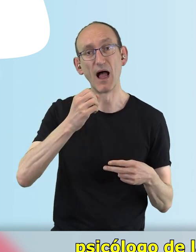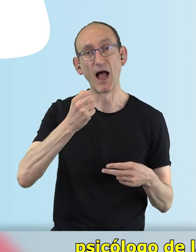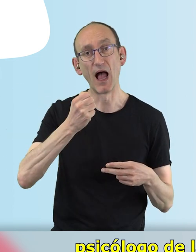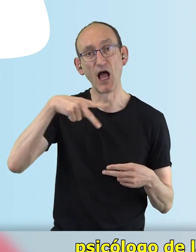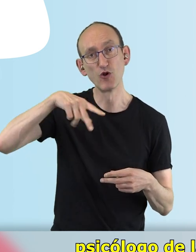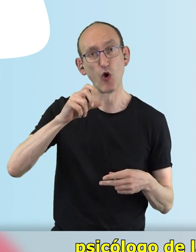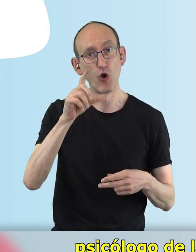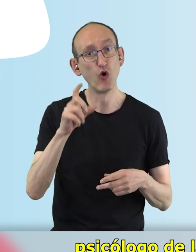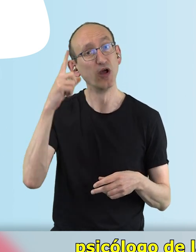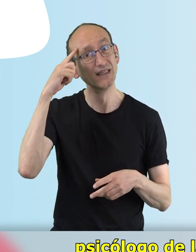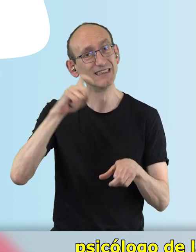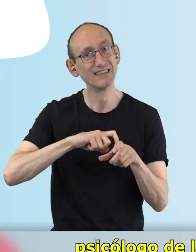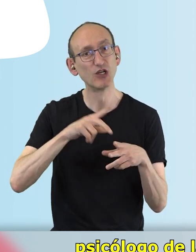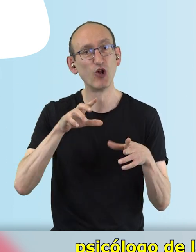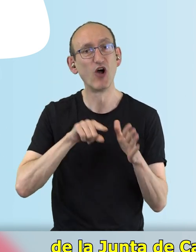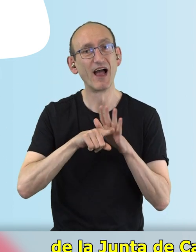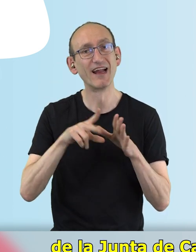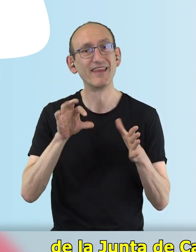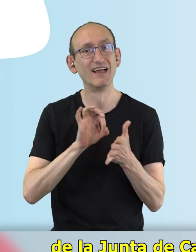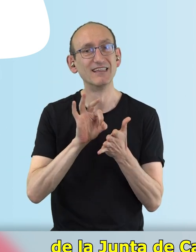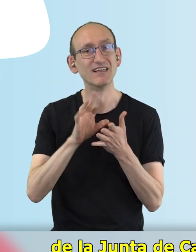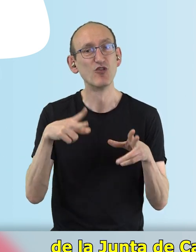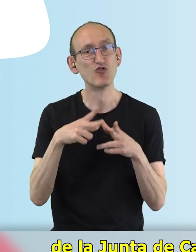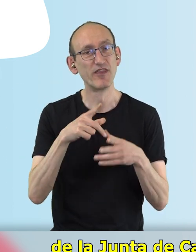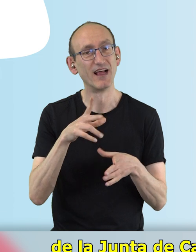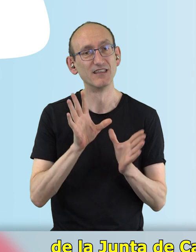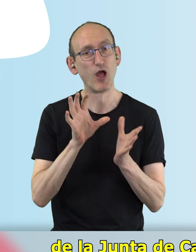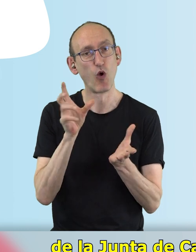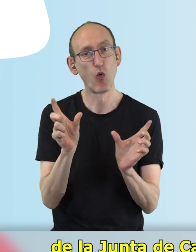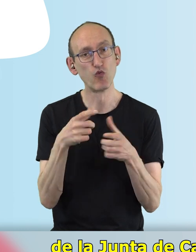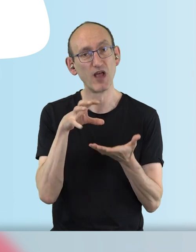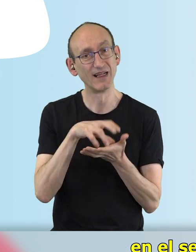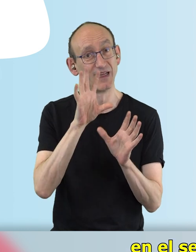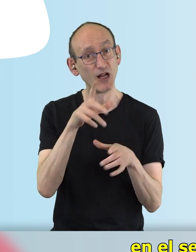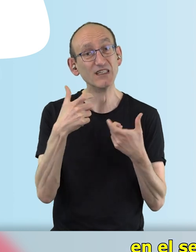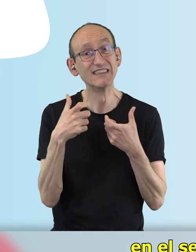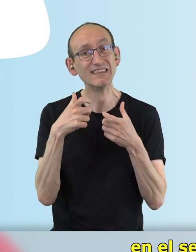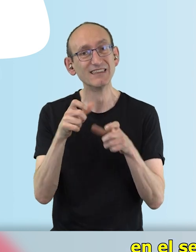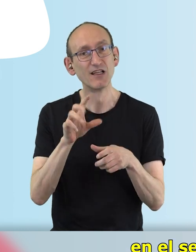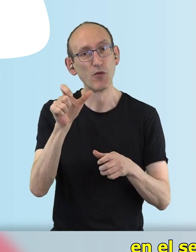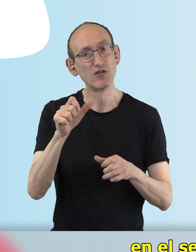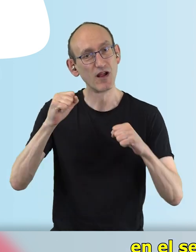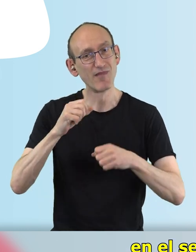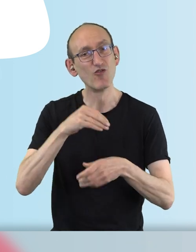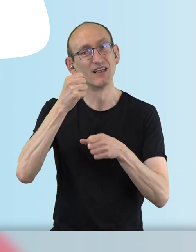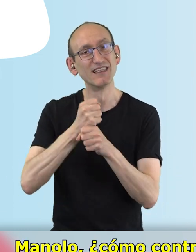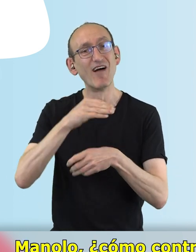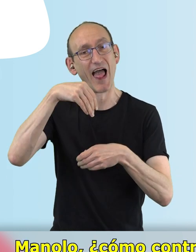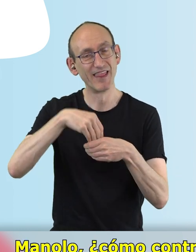Andrés, psicólogo de la Gerencia de Servicios Sociales de la Junta de Castilla y León, que trabaja precisamente en el sector de las personas